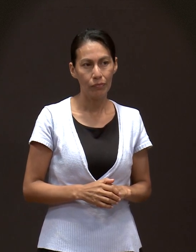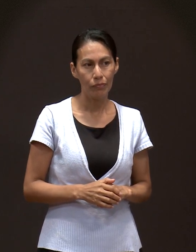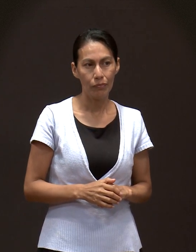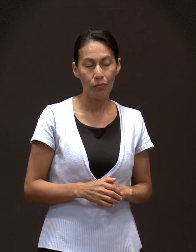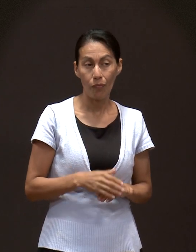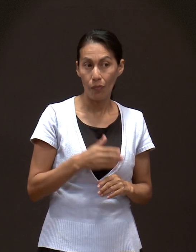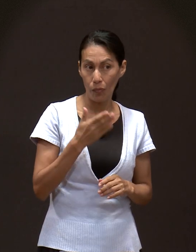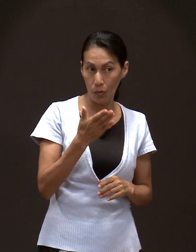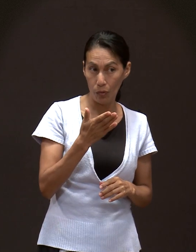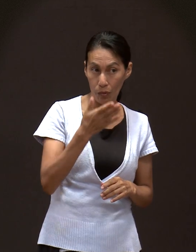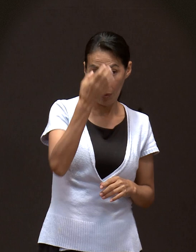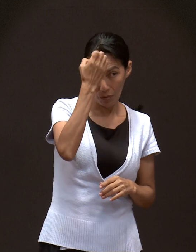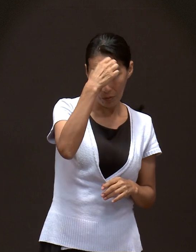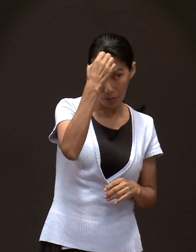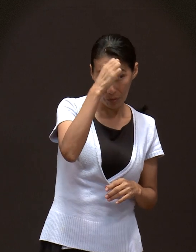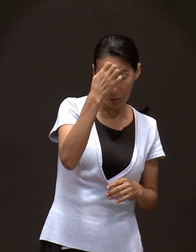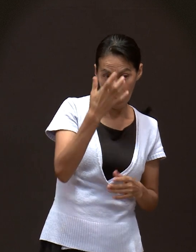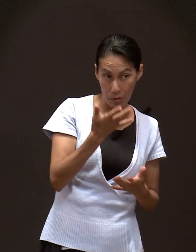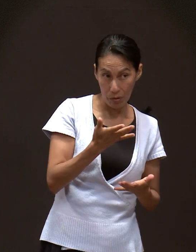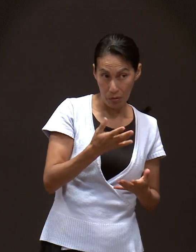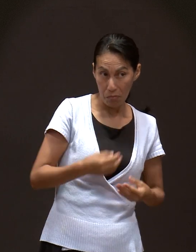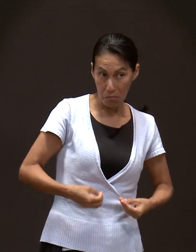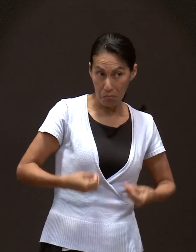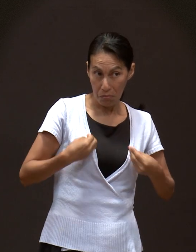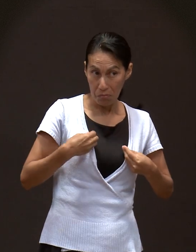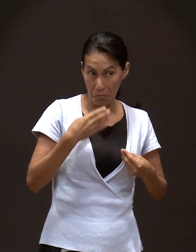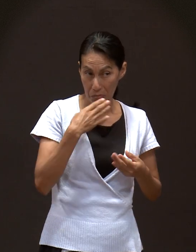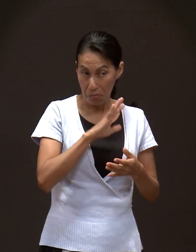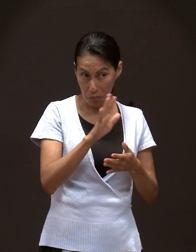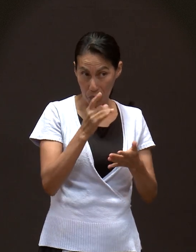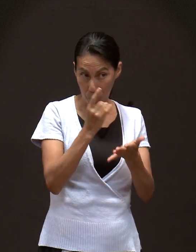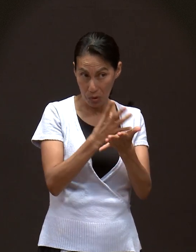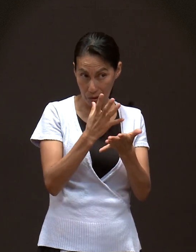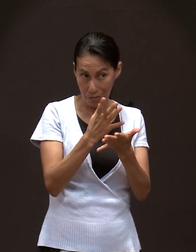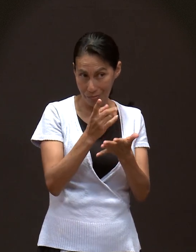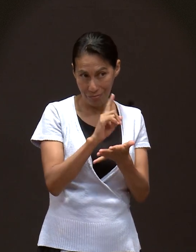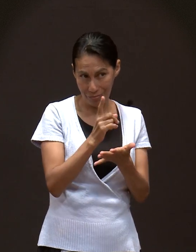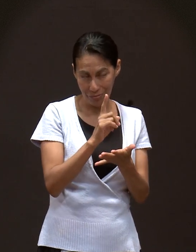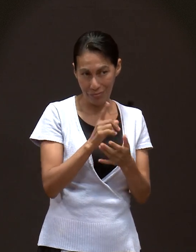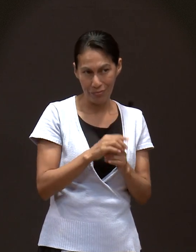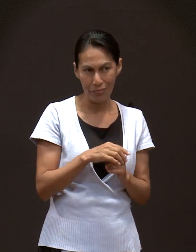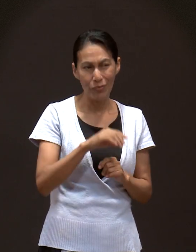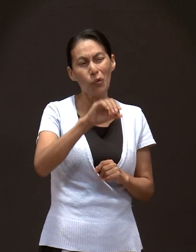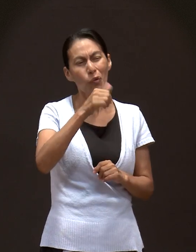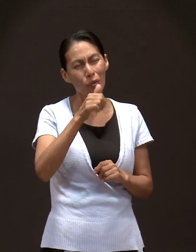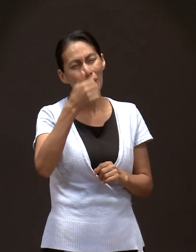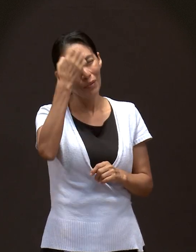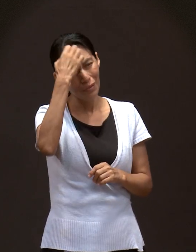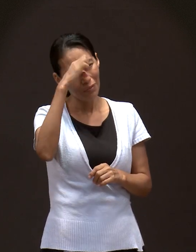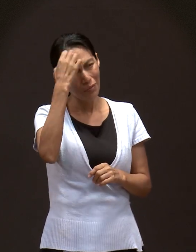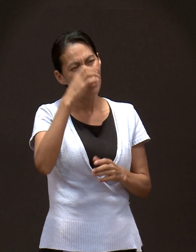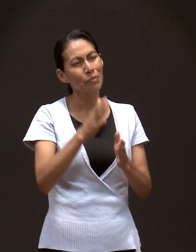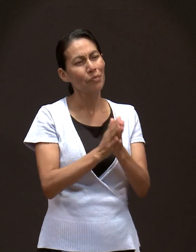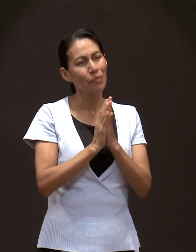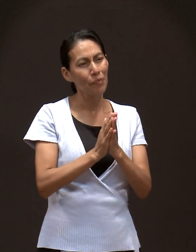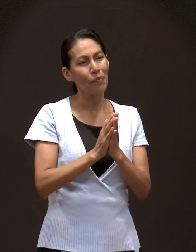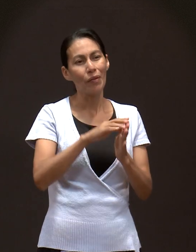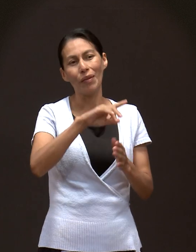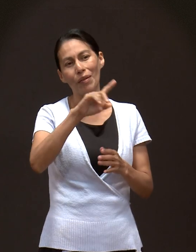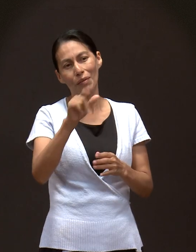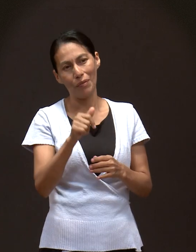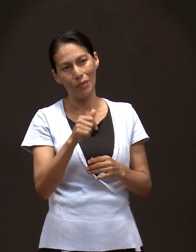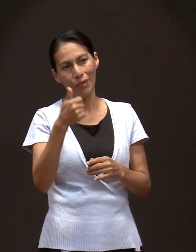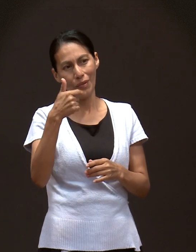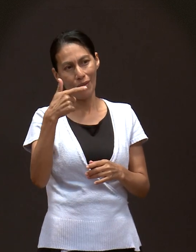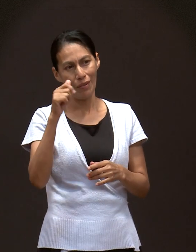No creo que haya sido la única experiencia donde Dios intervina en tu vida. Vamos a ver qué otra experiencia